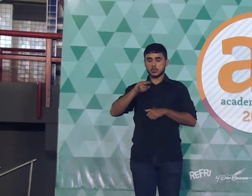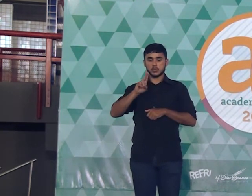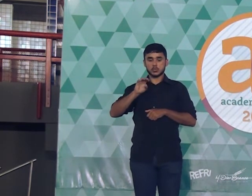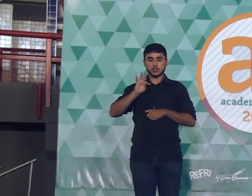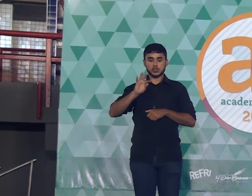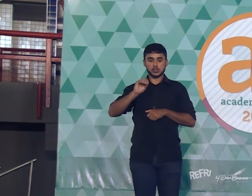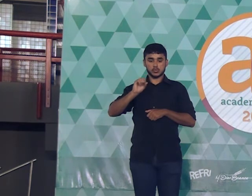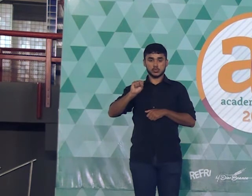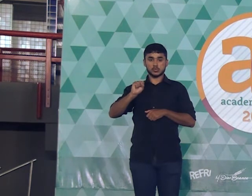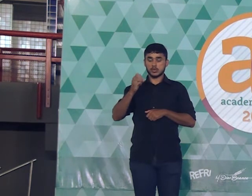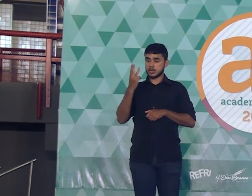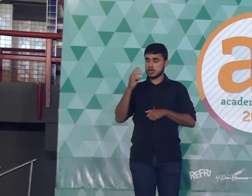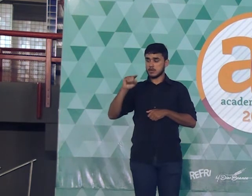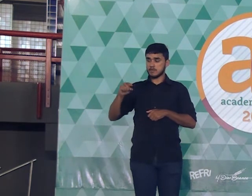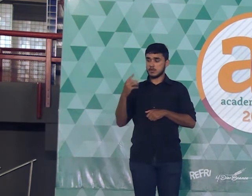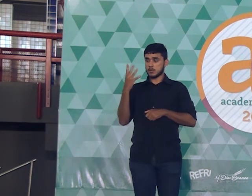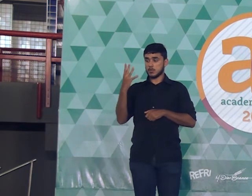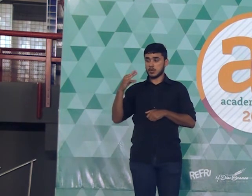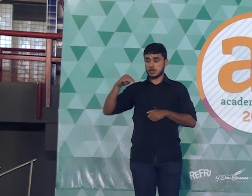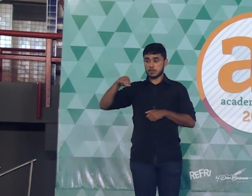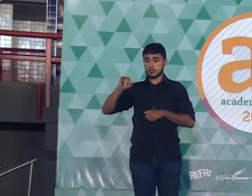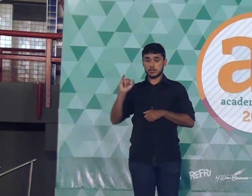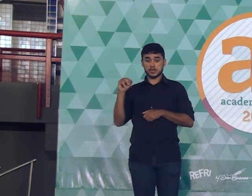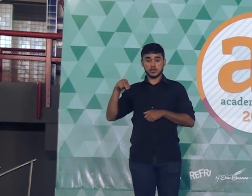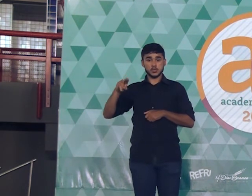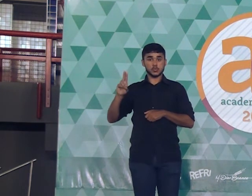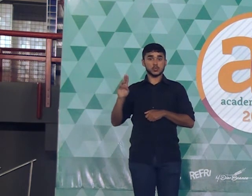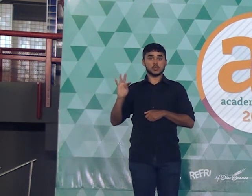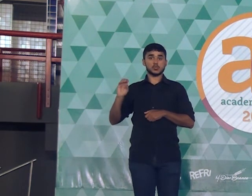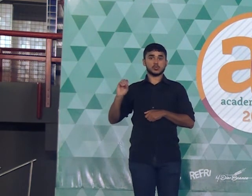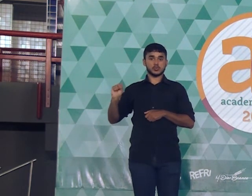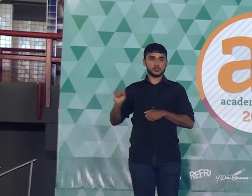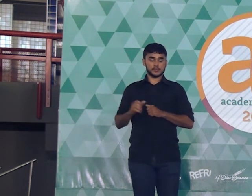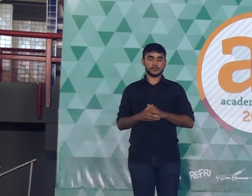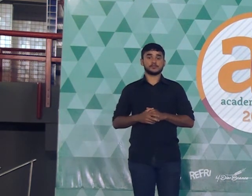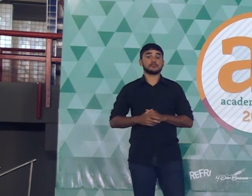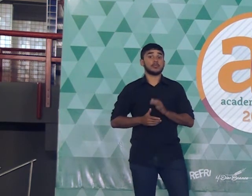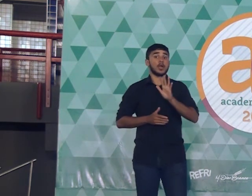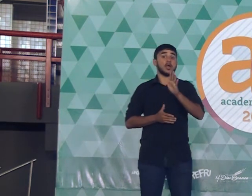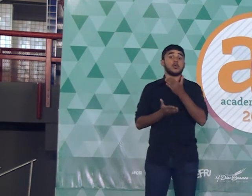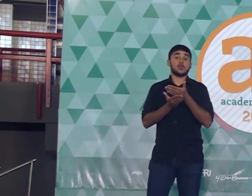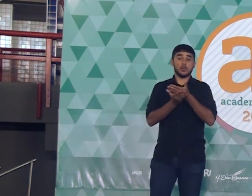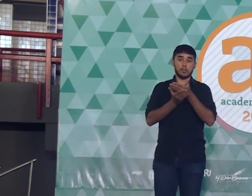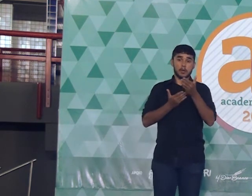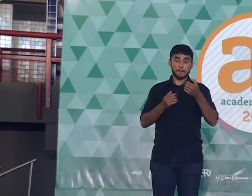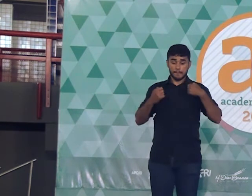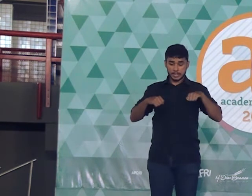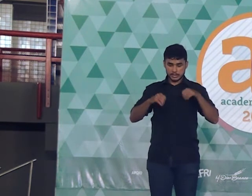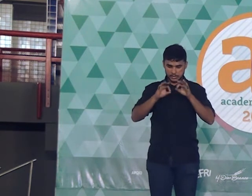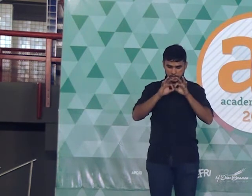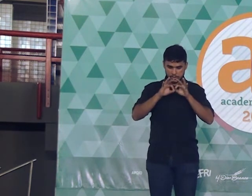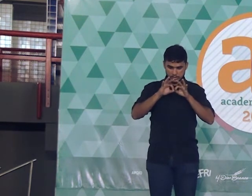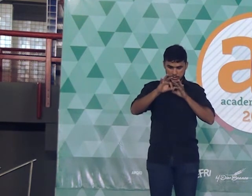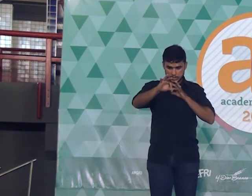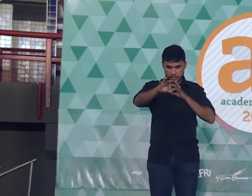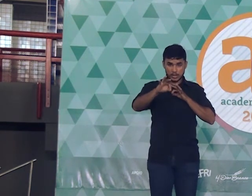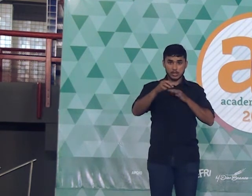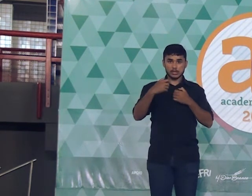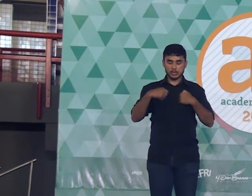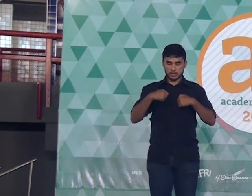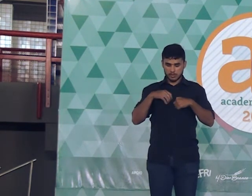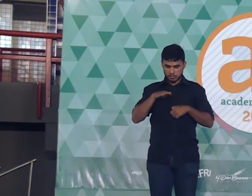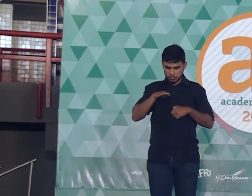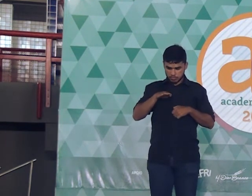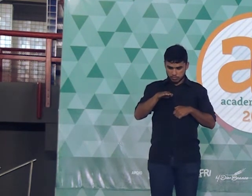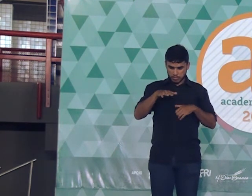questão. Primeiro eu fui atrás de saber quanto tempo eu tinha em movimento variado. Aí eu usei a